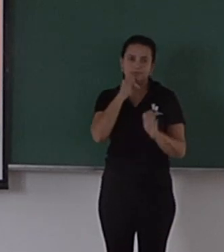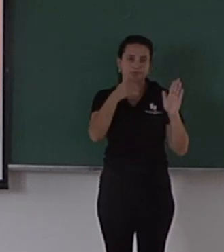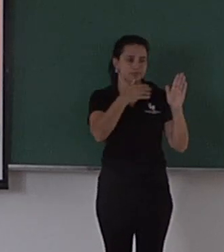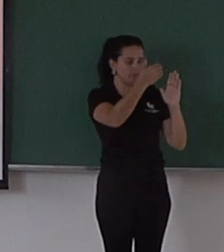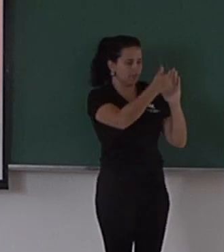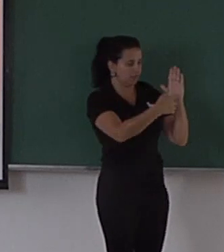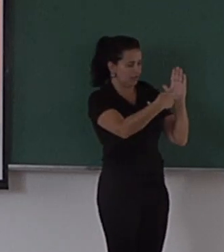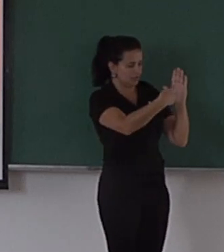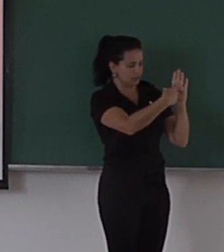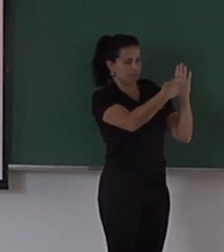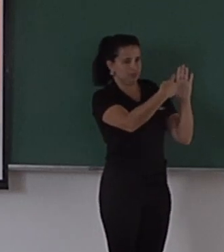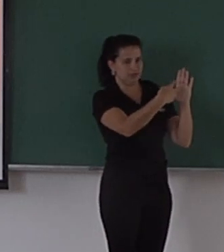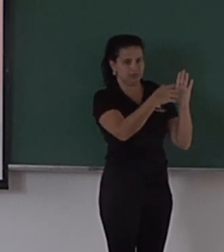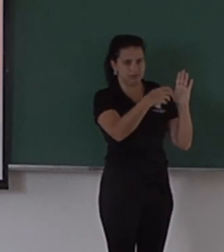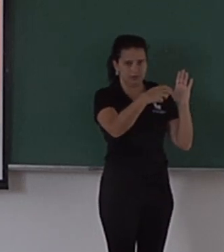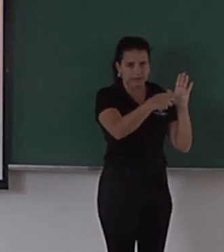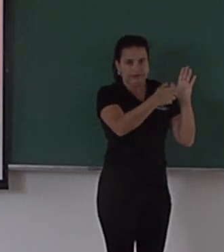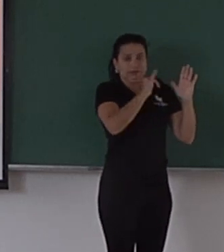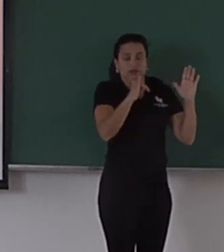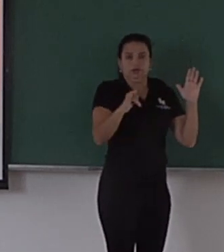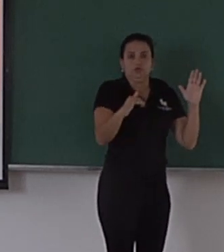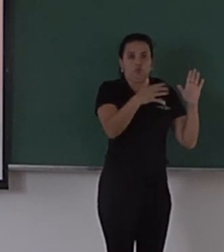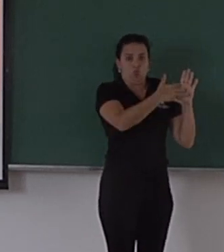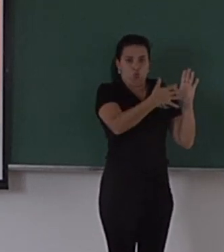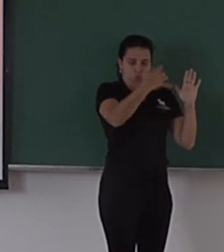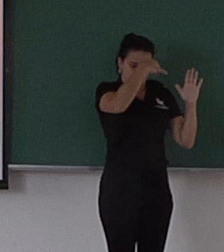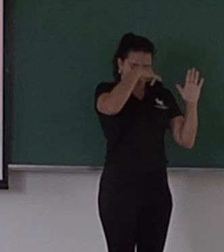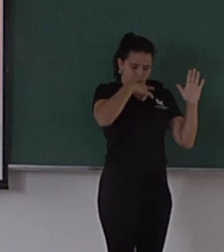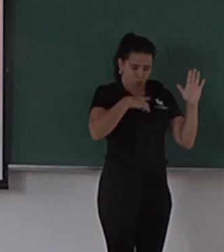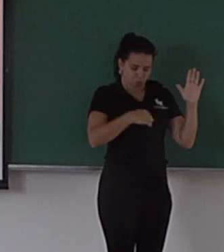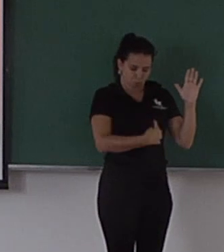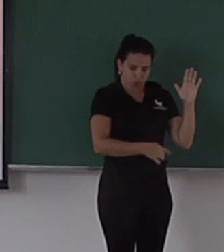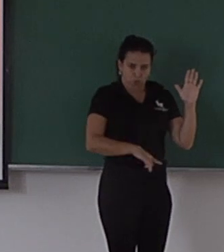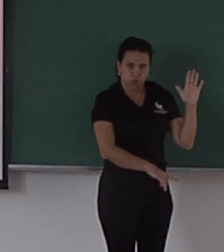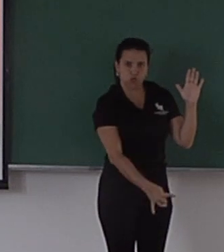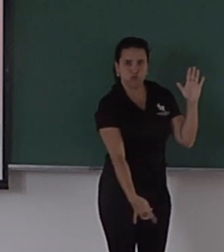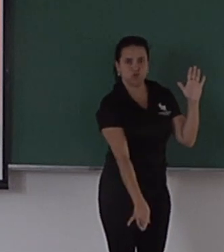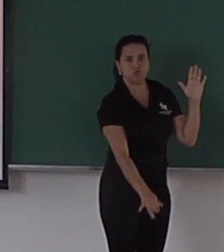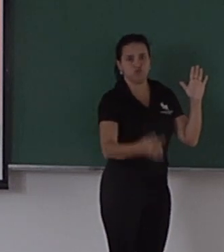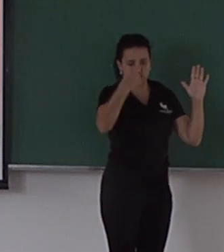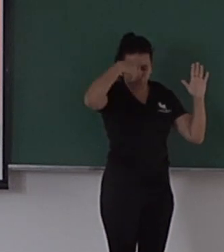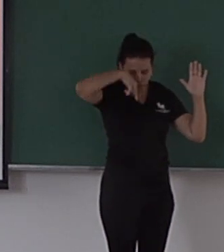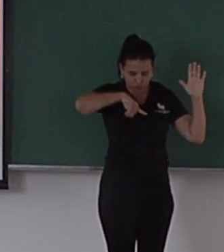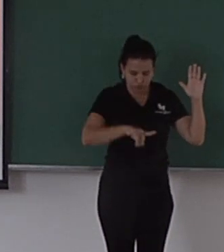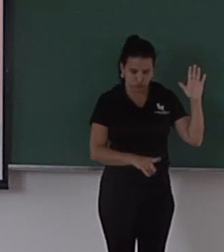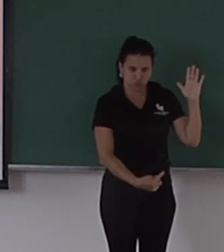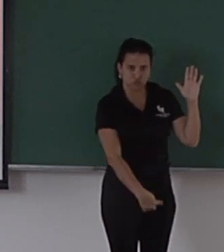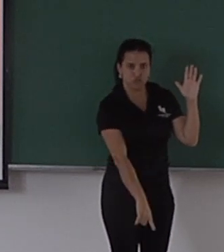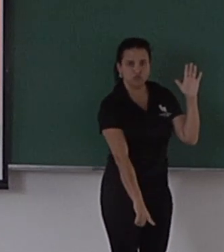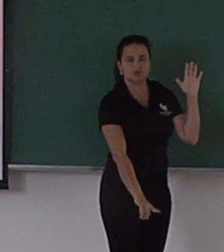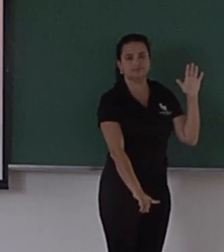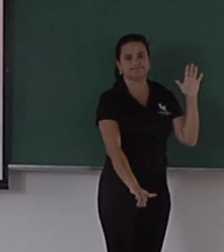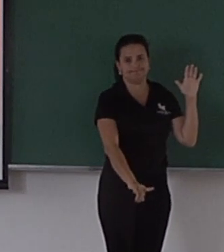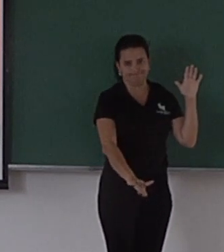numa alta tensão ou numa eletricidade, uma voltagem mais alta, a eletricidade vai entrar por um lugar no organismo e ela